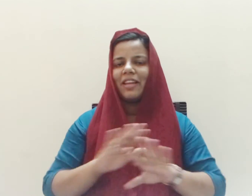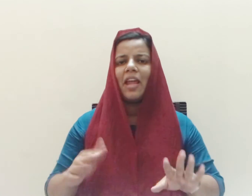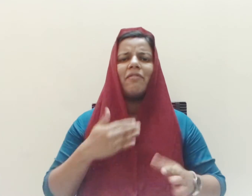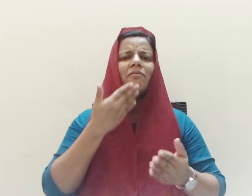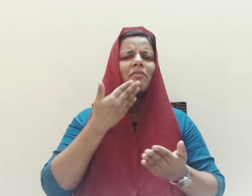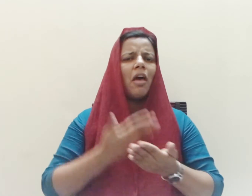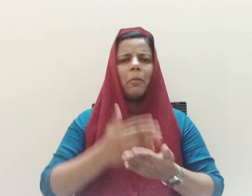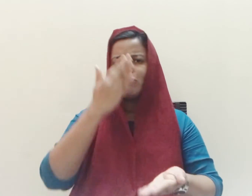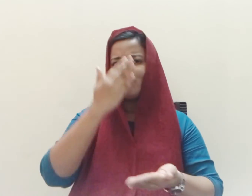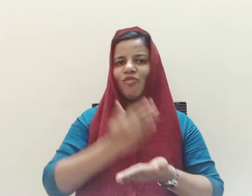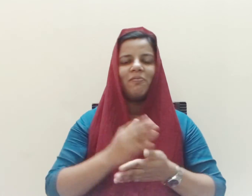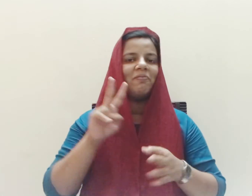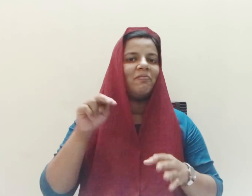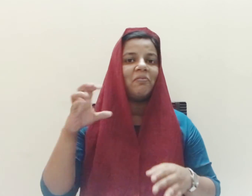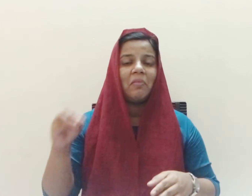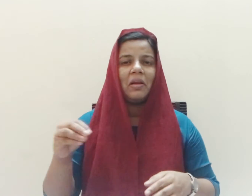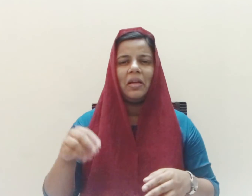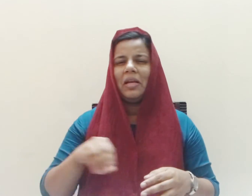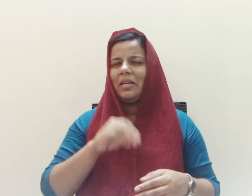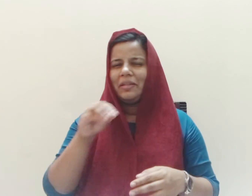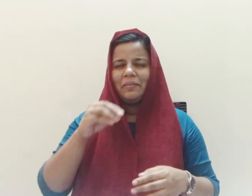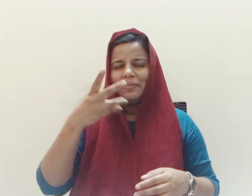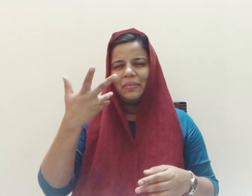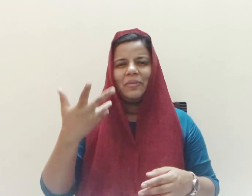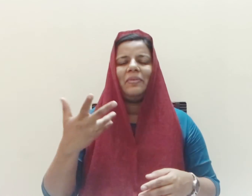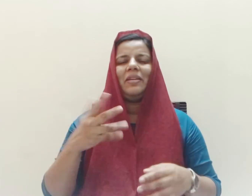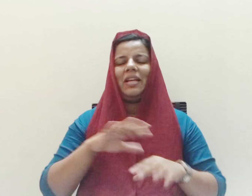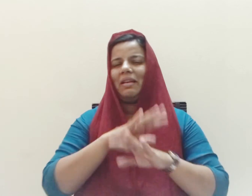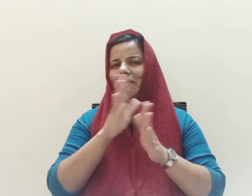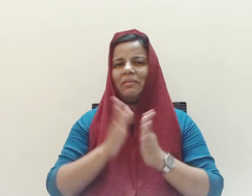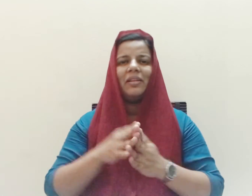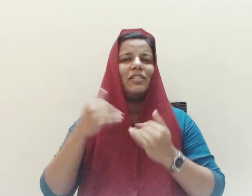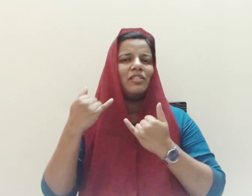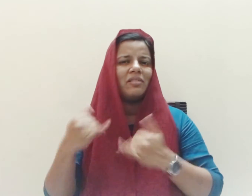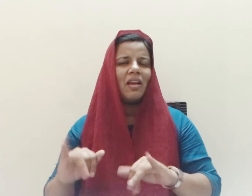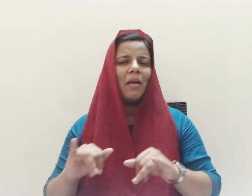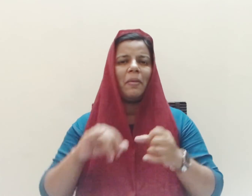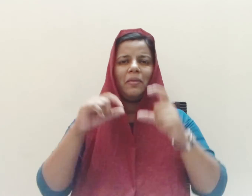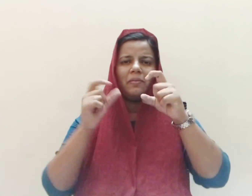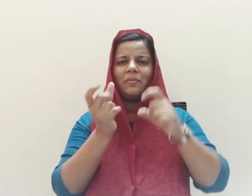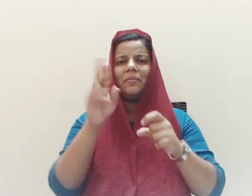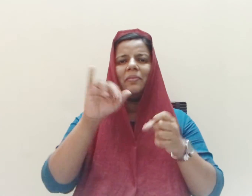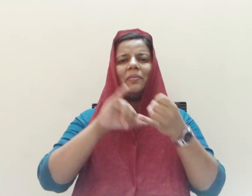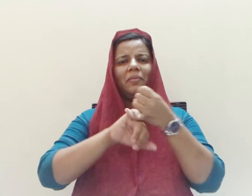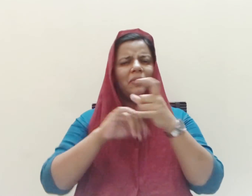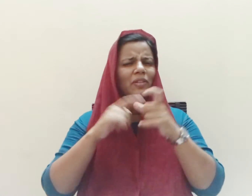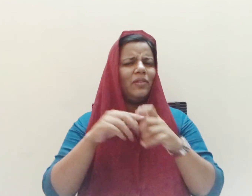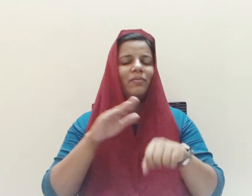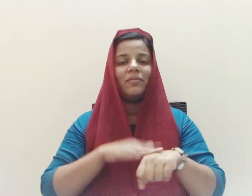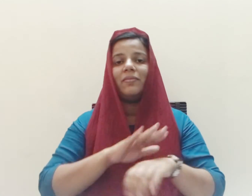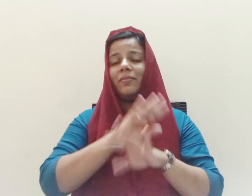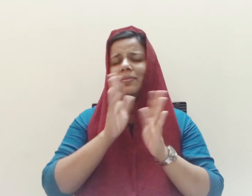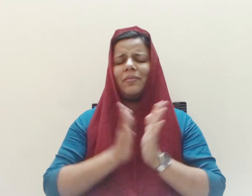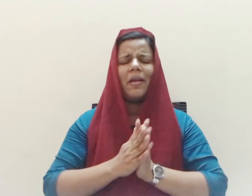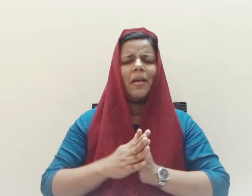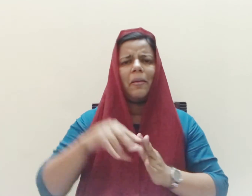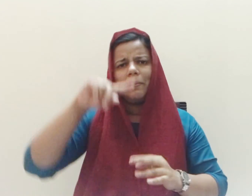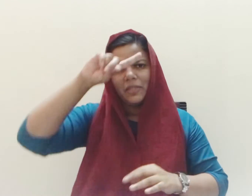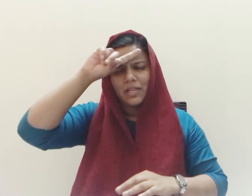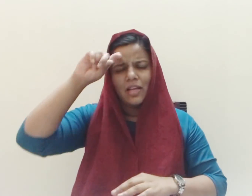നന്മയും മുടങ്ങത്തില്ല. ഒരു മന്ത്രവാദത്തിനോ, ഒരാഭിചാരത്തിനോ, ഒരു ശാപത്തിനോ, ഒരു ദോഷത്തിനോ, ശത്രുവിൻ്റെ യാതൊരു വിധത്തിലുള്ള പദ്ധതിക്കോ